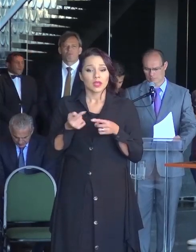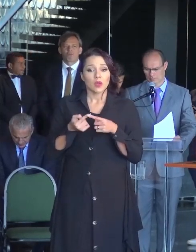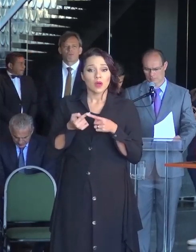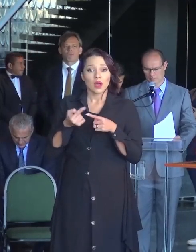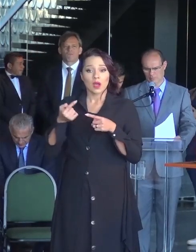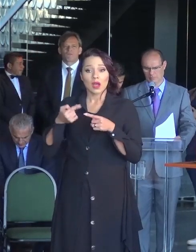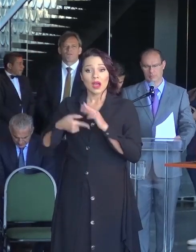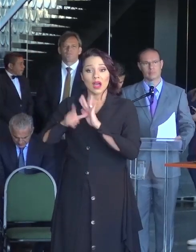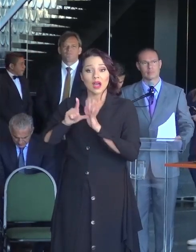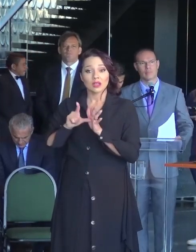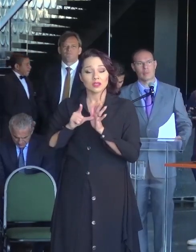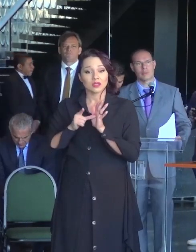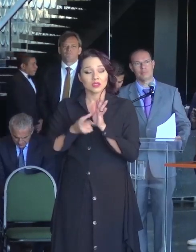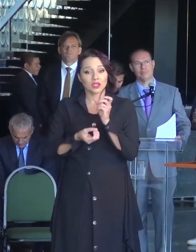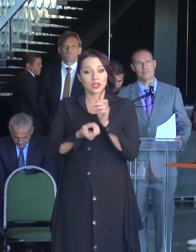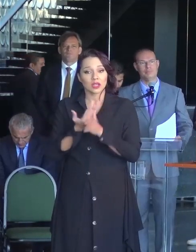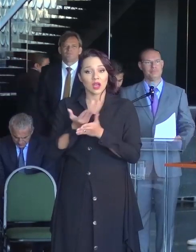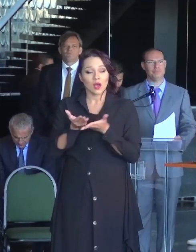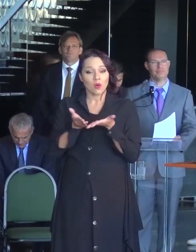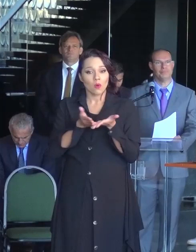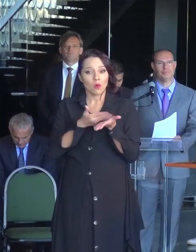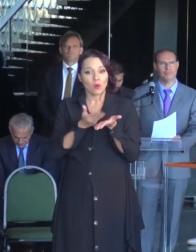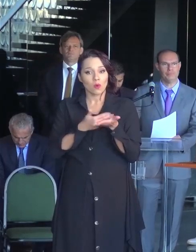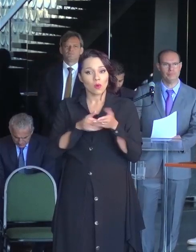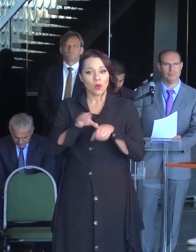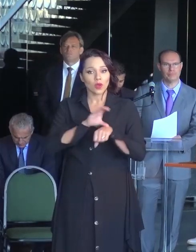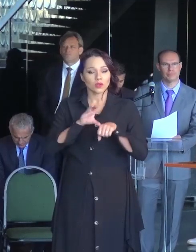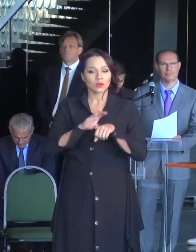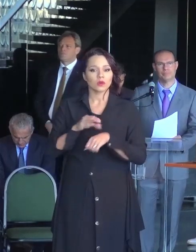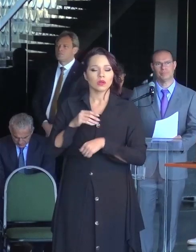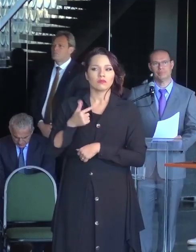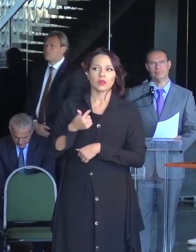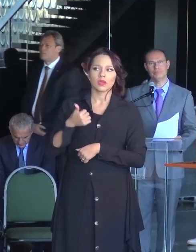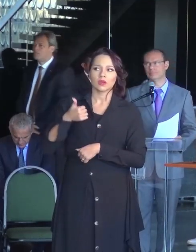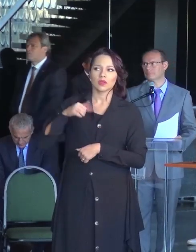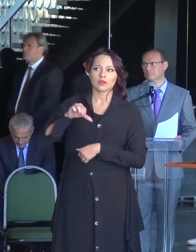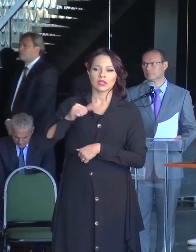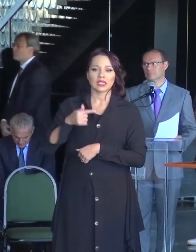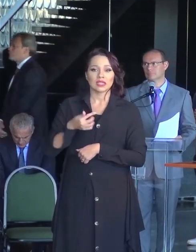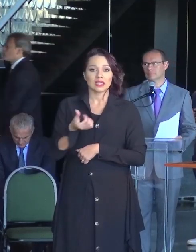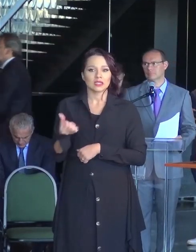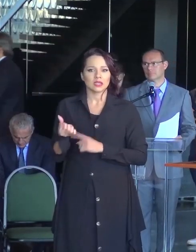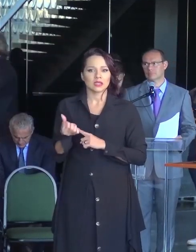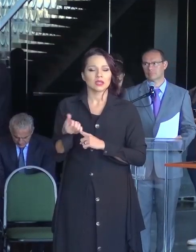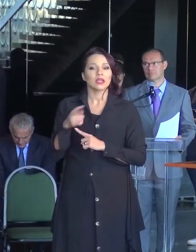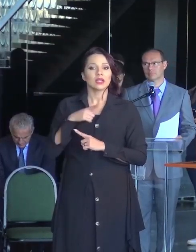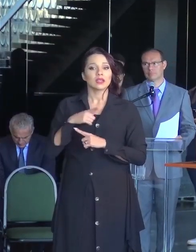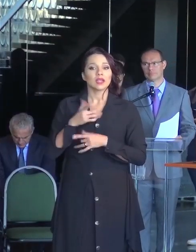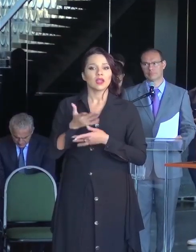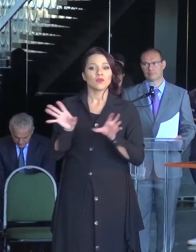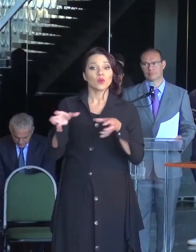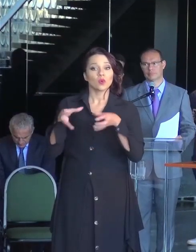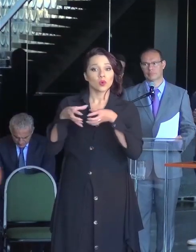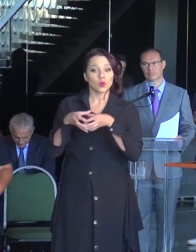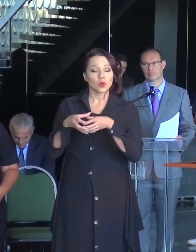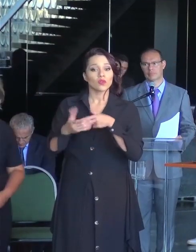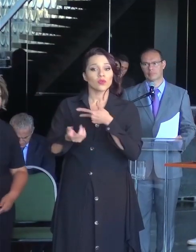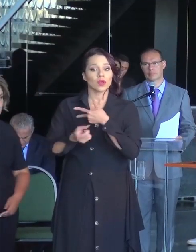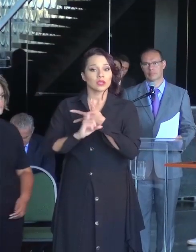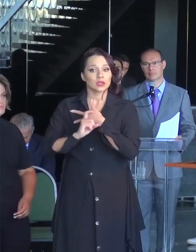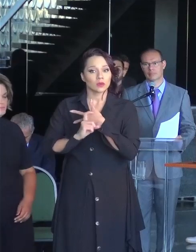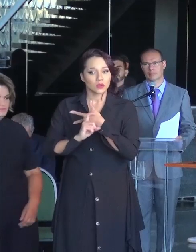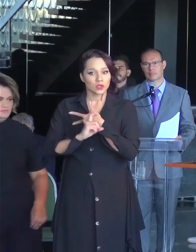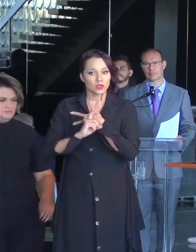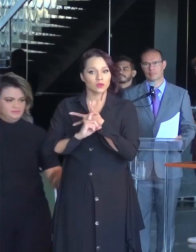antes da edição do Código. Em 76, houve a formação do Grupo